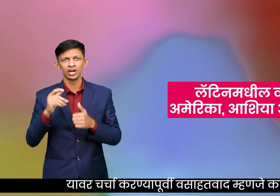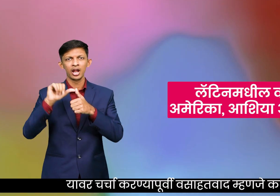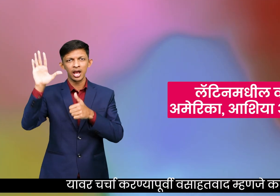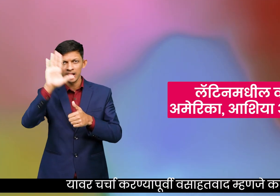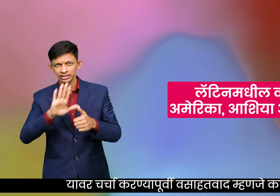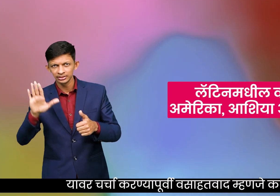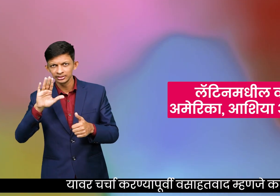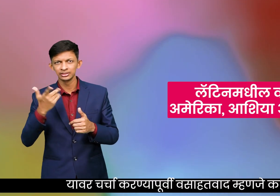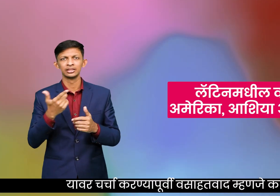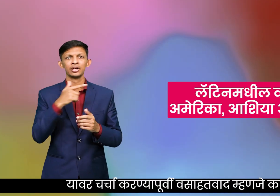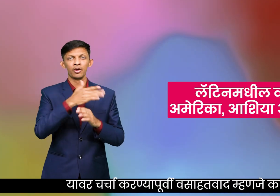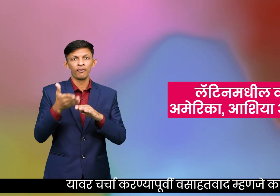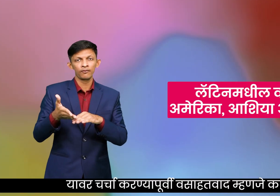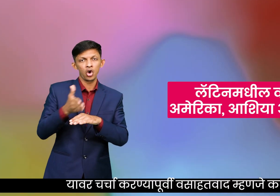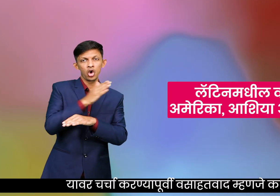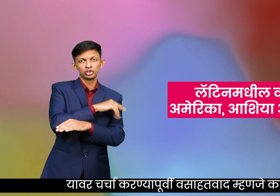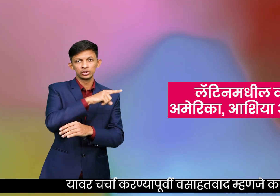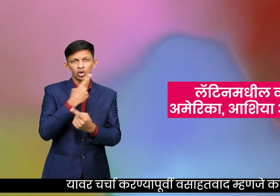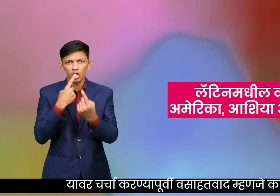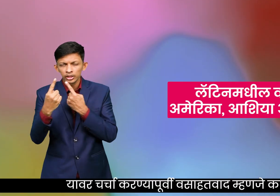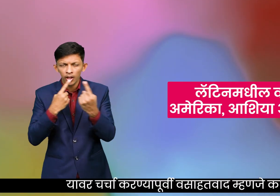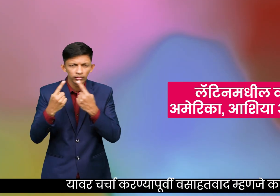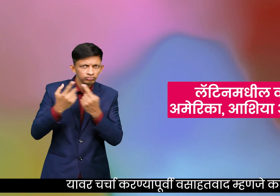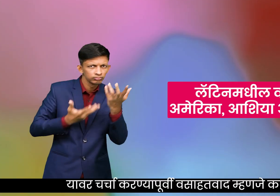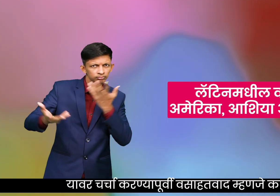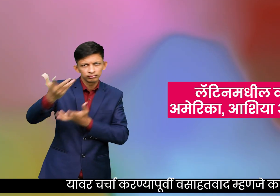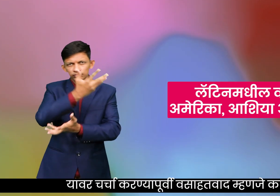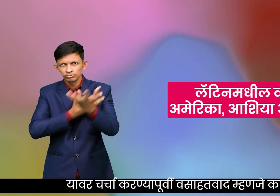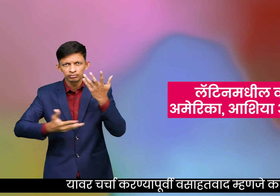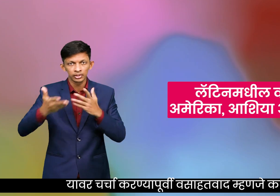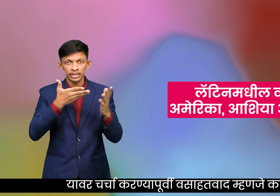यावर चर्चा करण्यापूर्वी वसाहतवाद म्हणजे काय ते पाहूया.